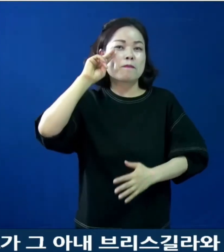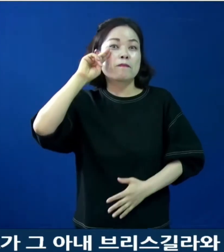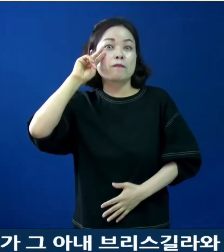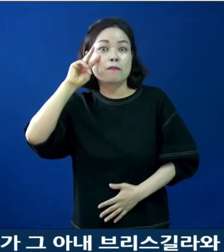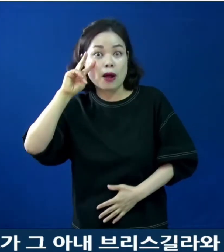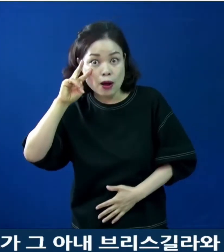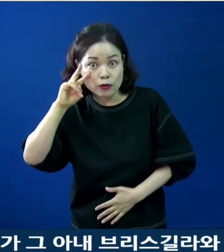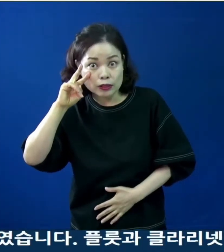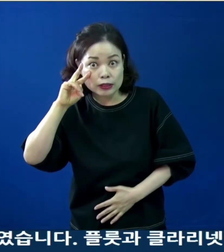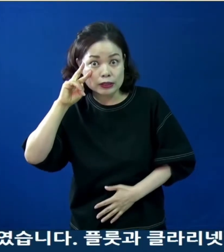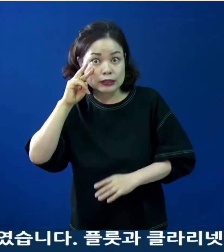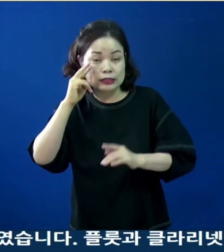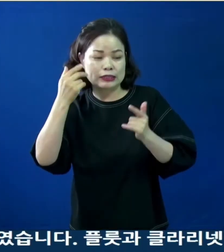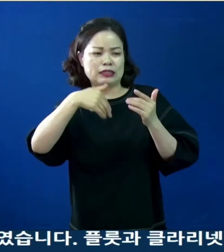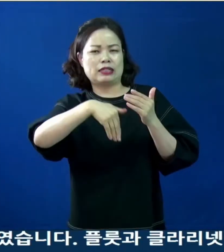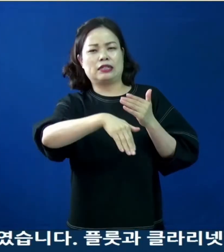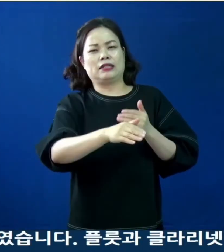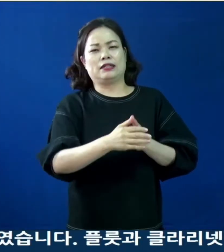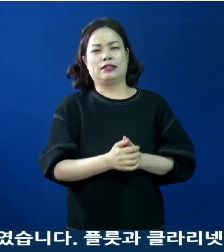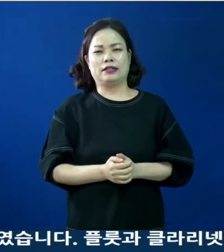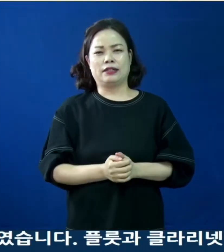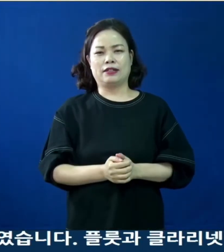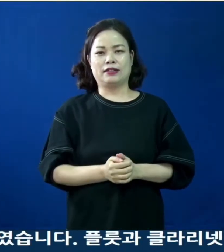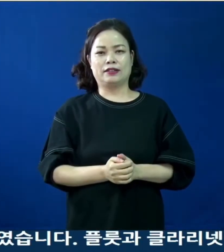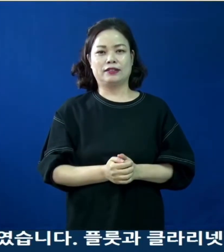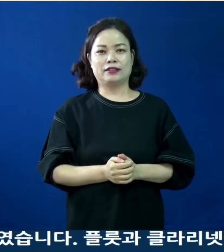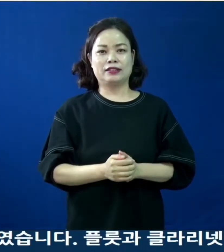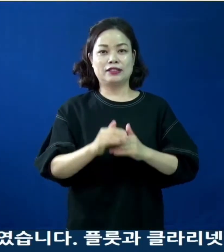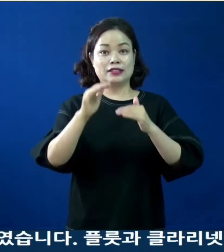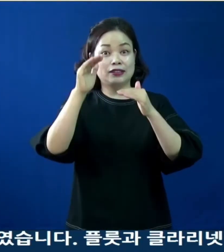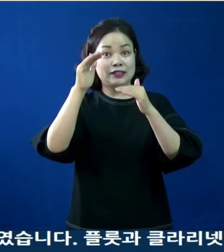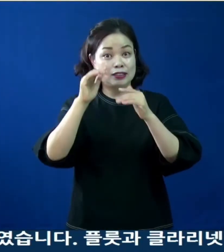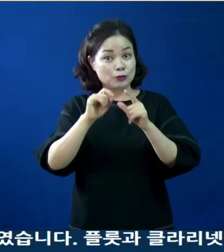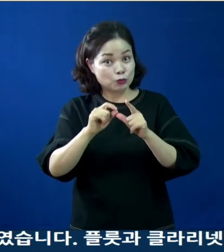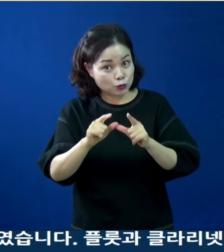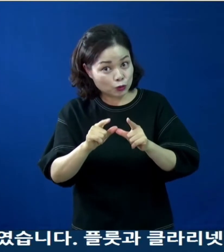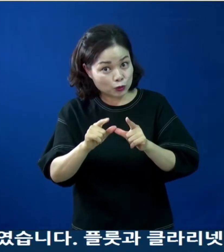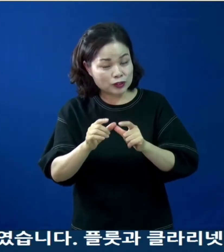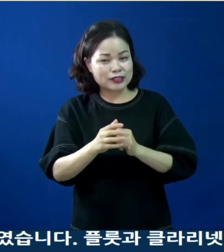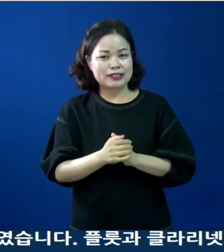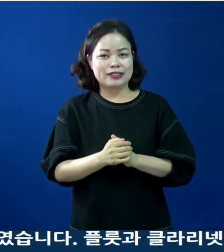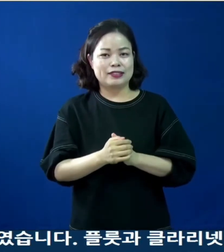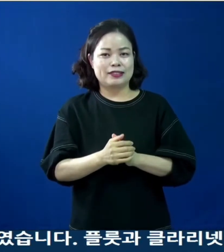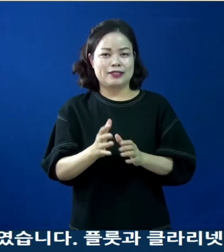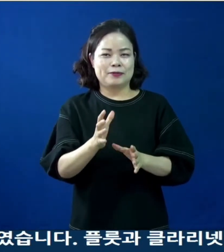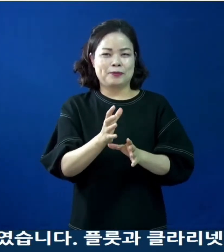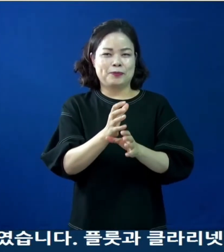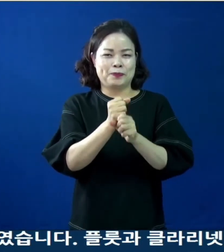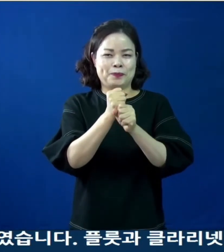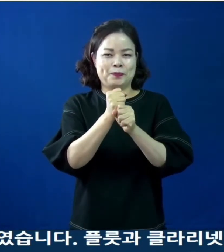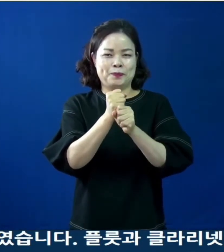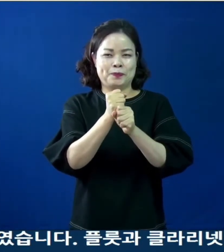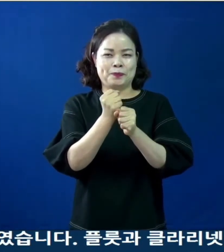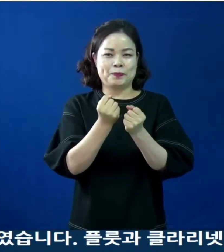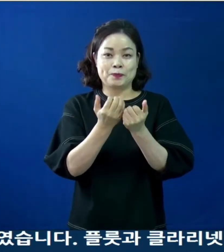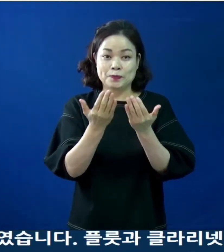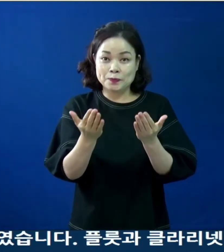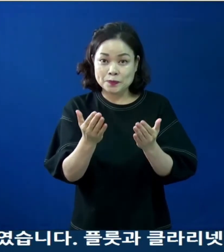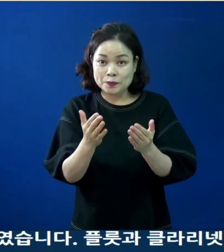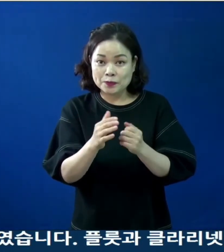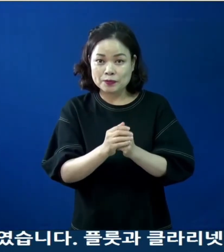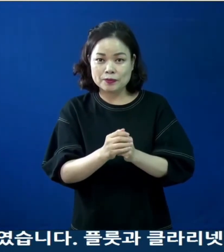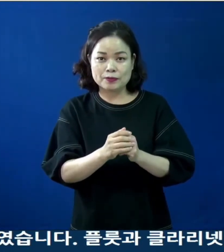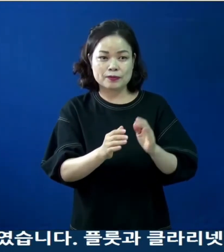그들에게 가매. 자, 이제 이 부분을 조금 이제 간략히 해석을 합니다.